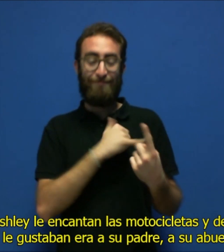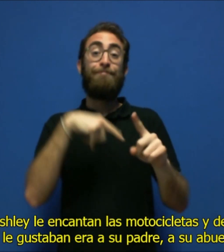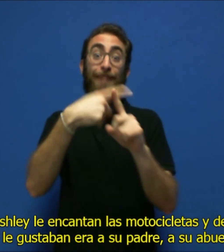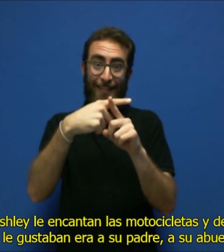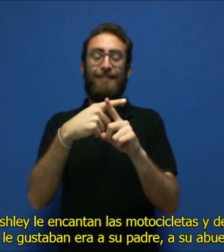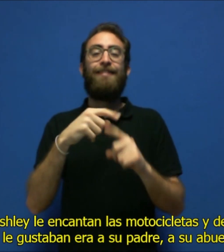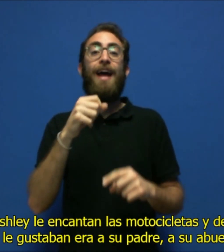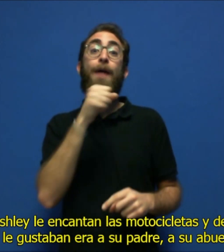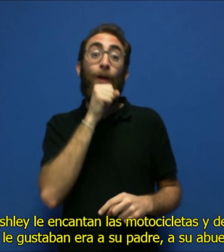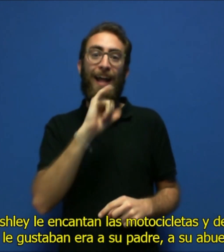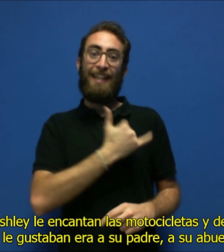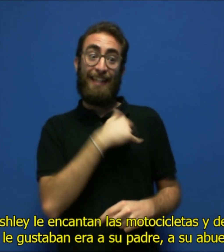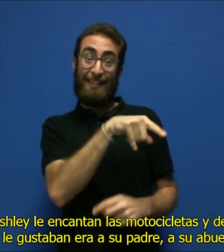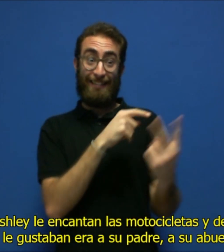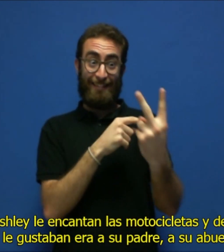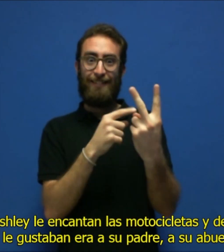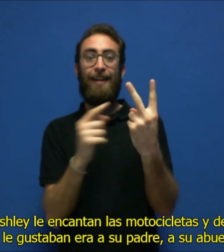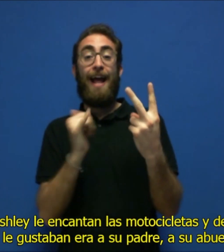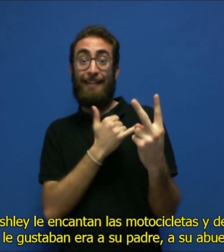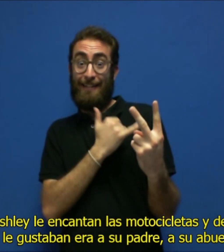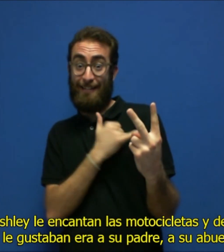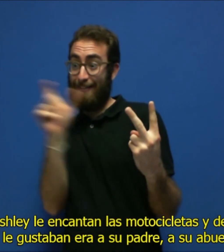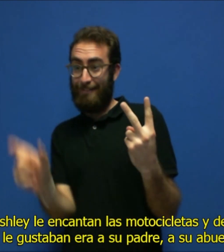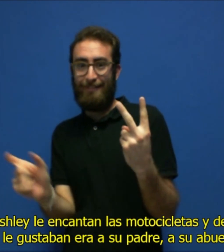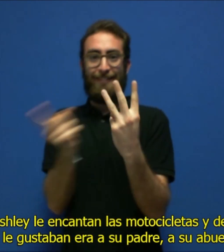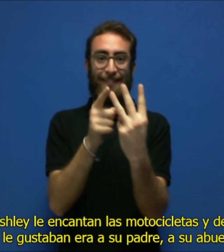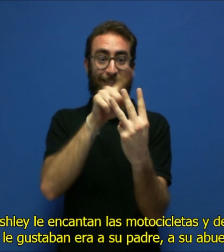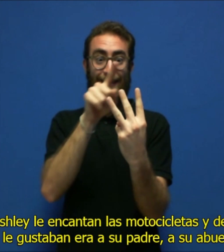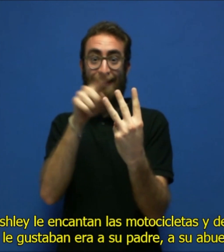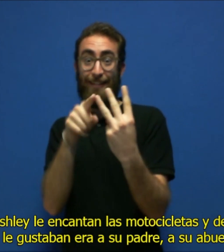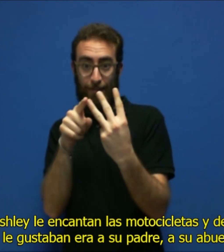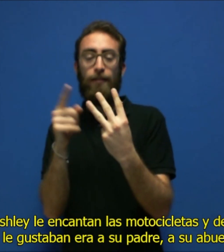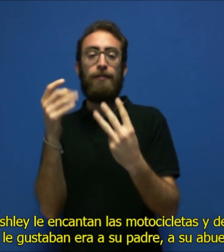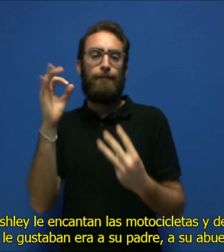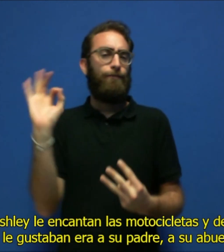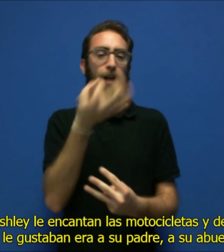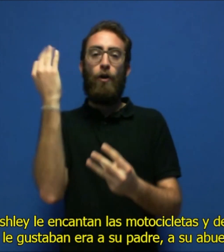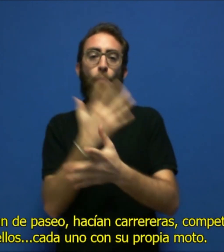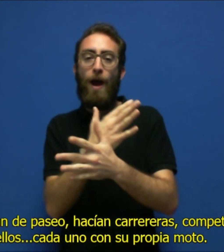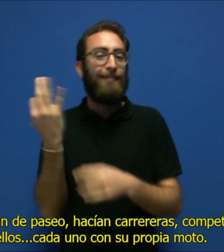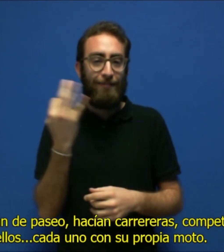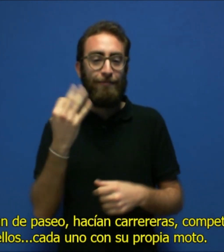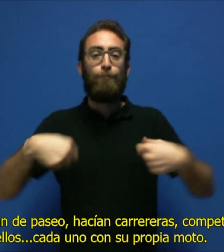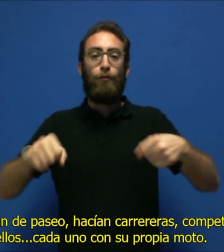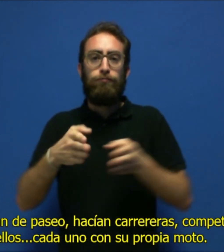y de todos ellos a los que más les gusta era a su padre a su abuelo y